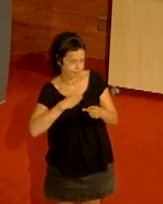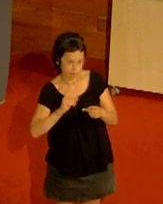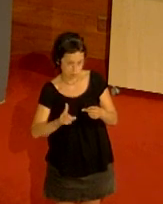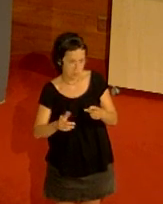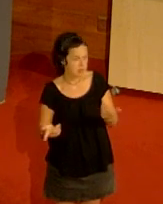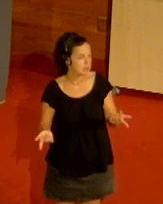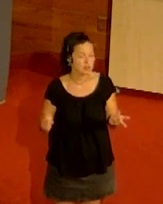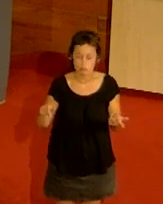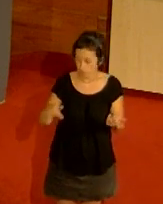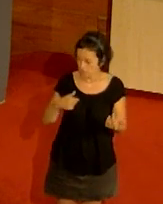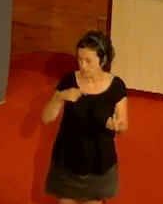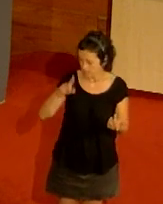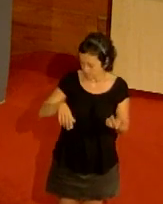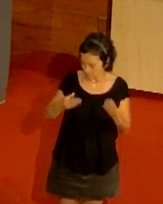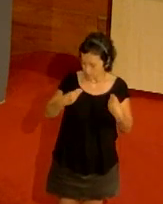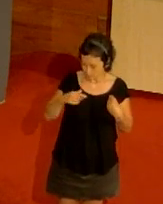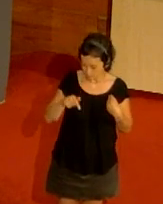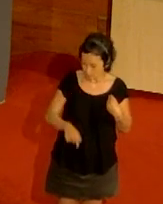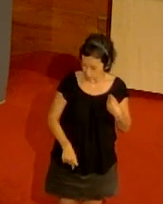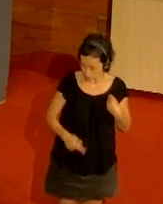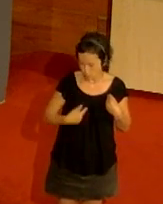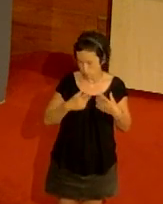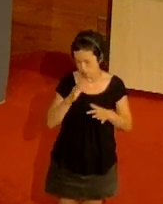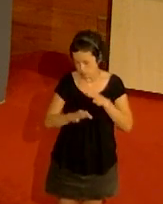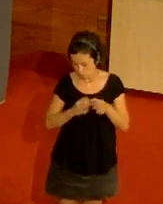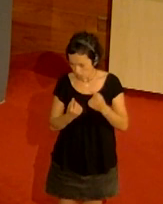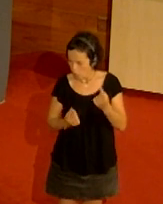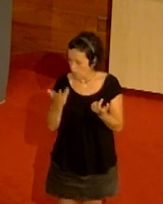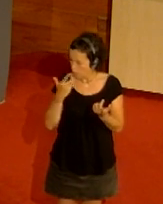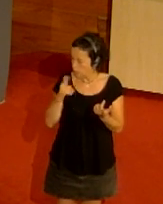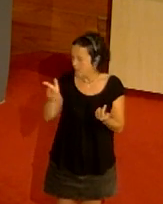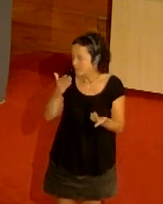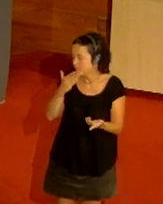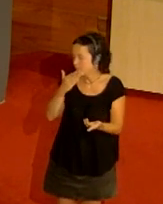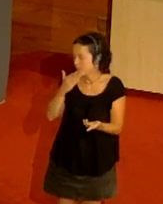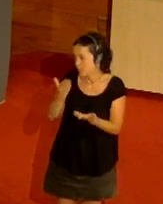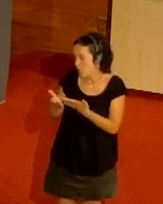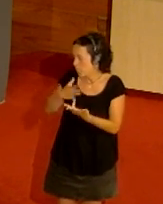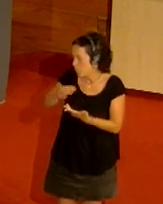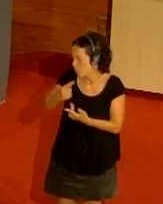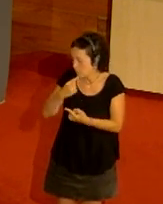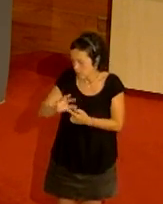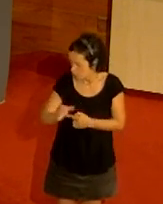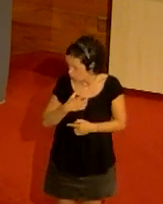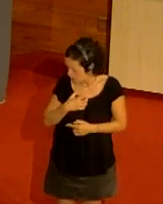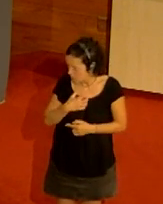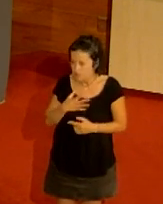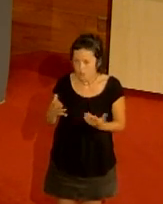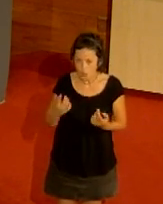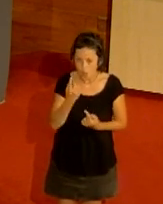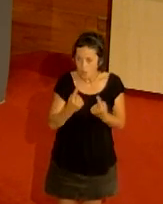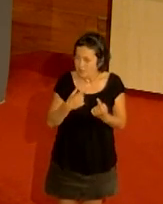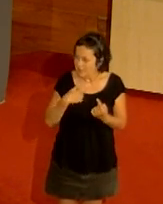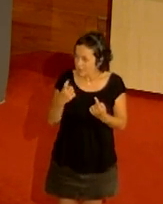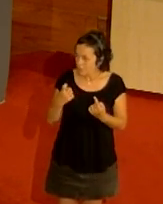sur, conozco ciertas organizaciones y no te pido, porque igual no lo puedes hacer, ¿no? Pero algunos necesitamos luz,